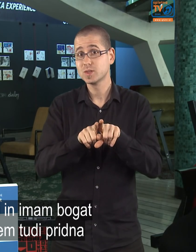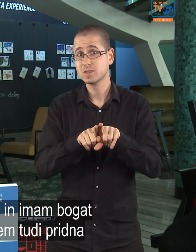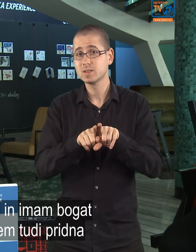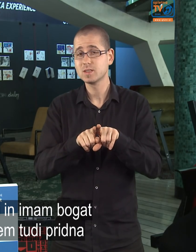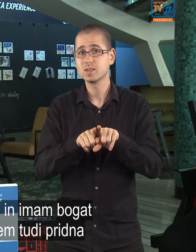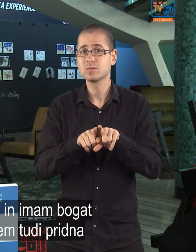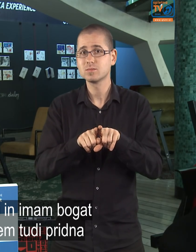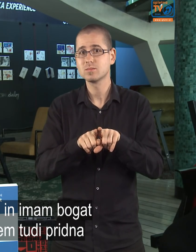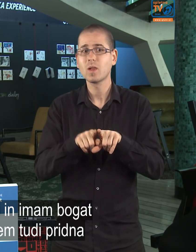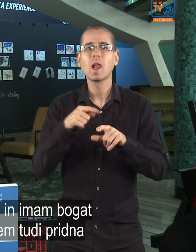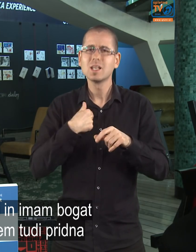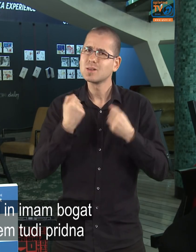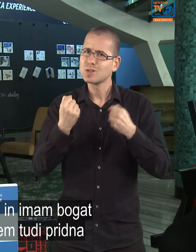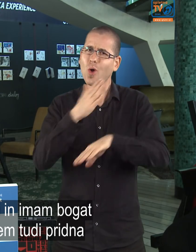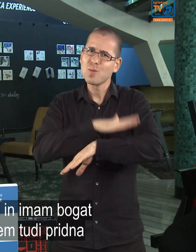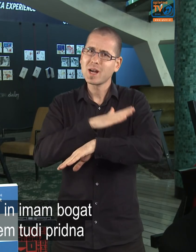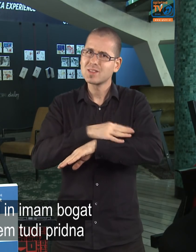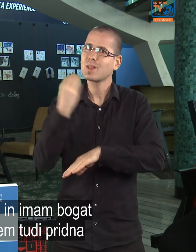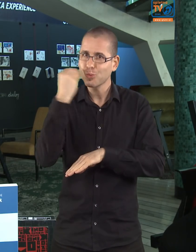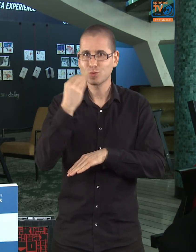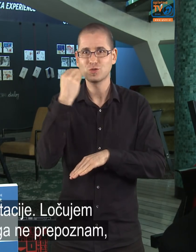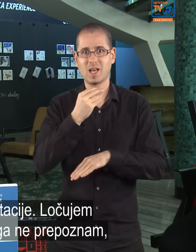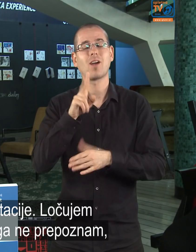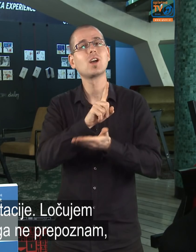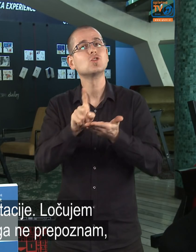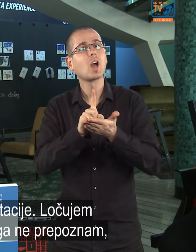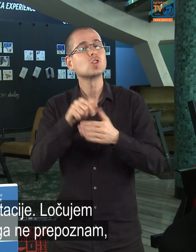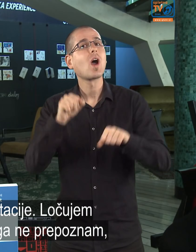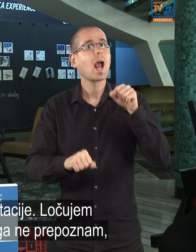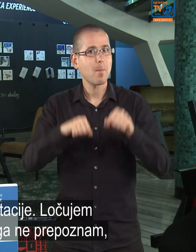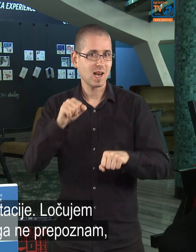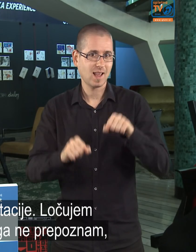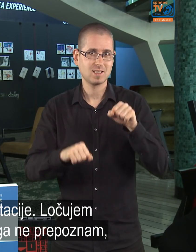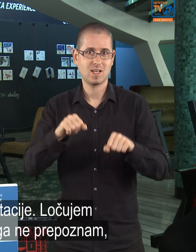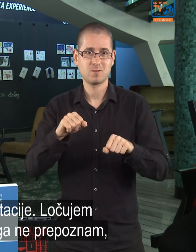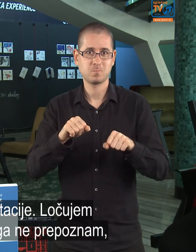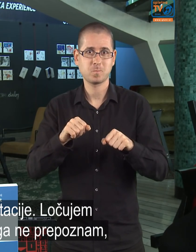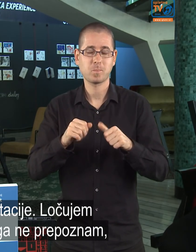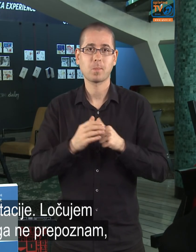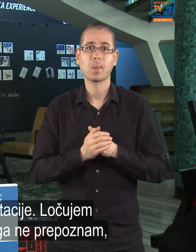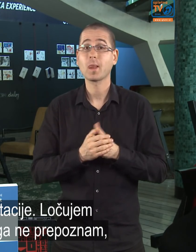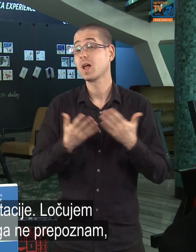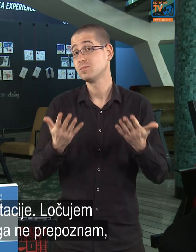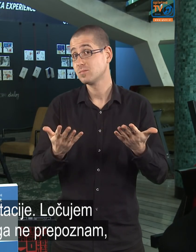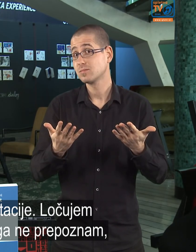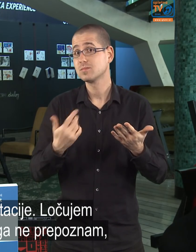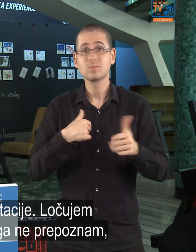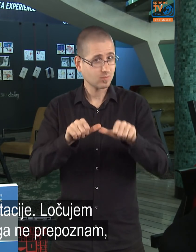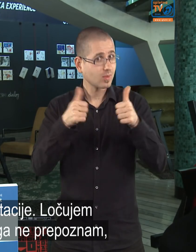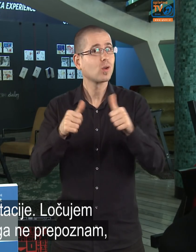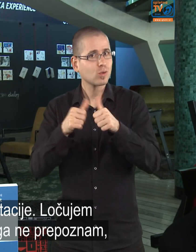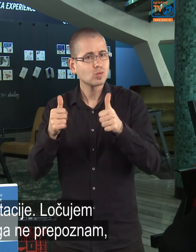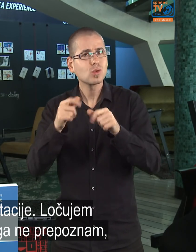tudi zelo, rekla, pridna učenka sem bila v času rehabilitacije. Zdaj dejansko,